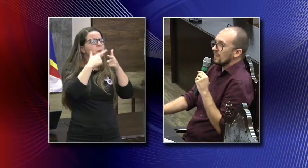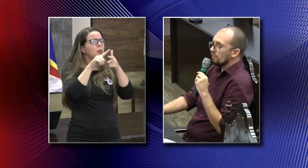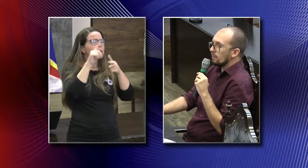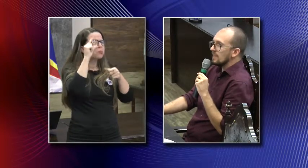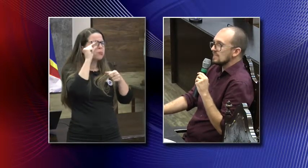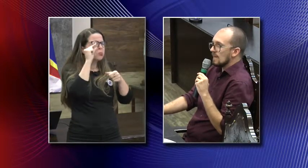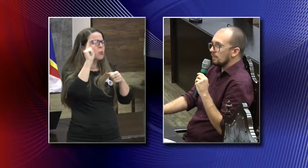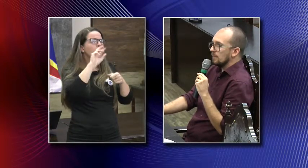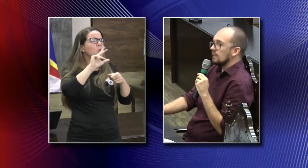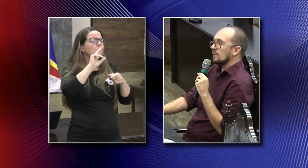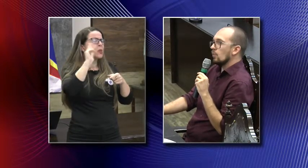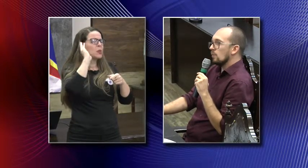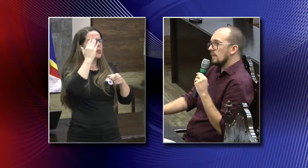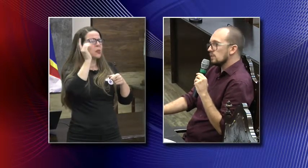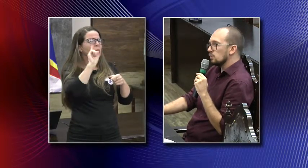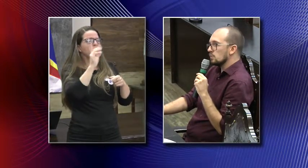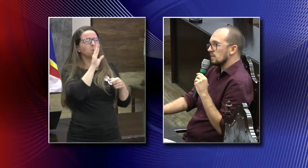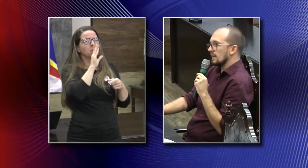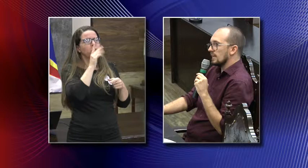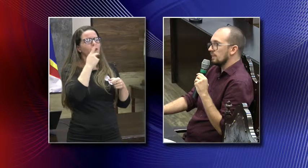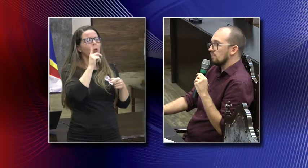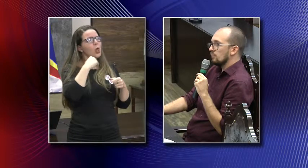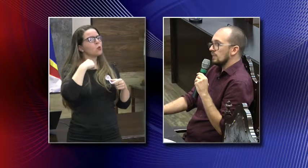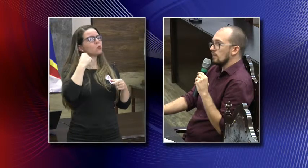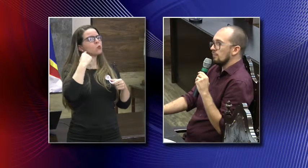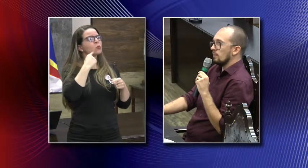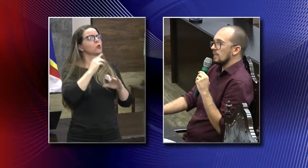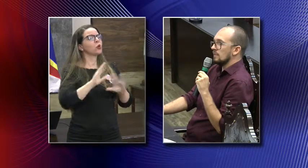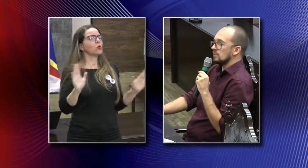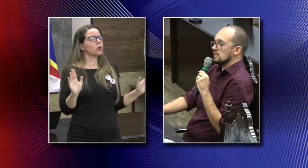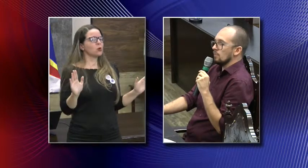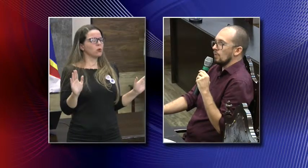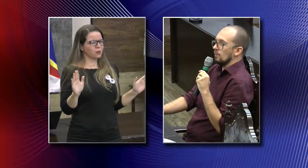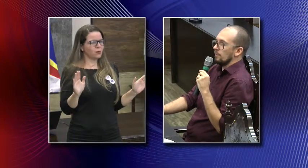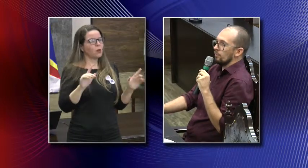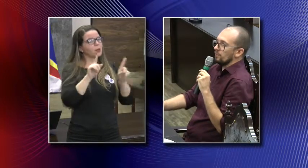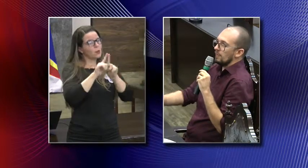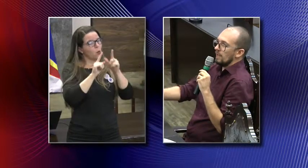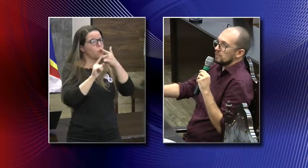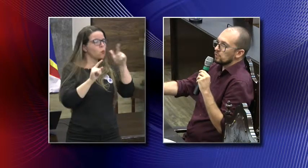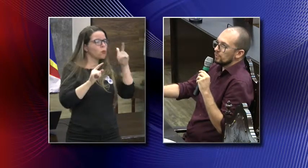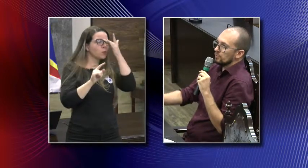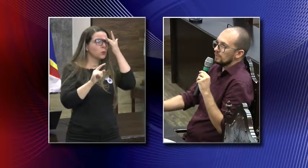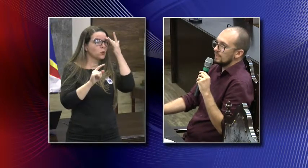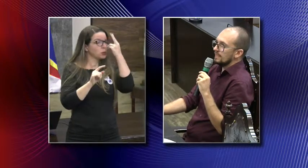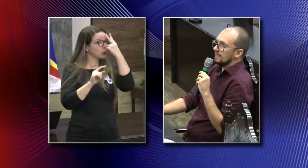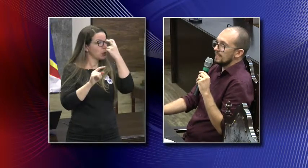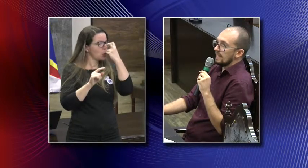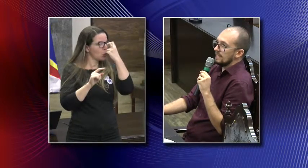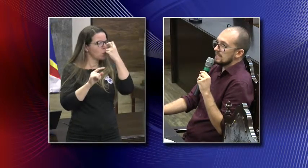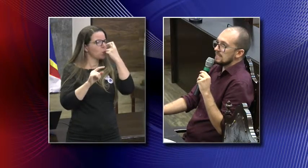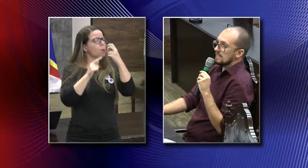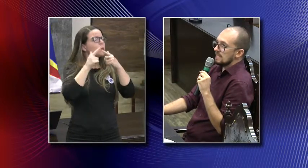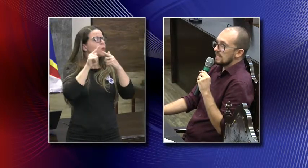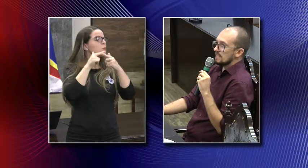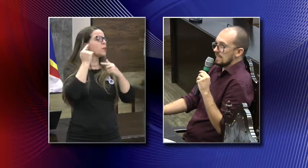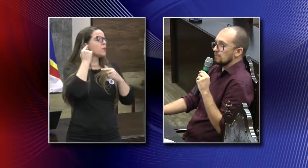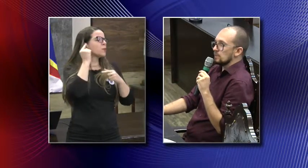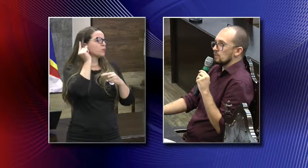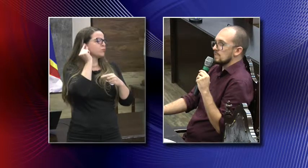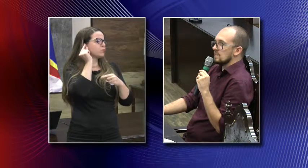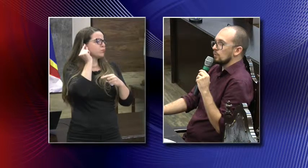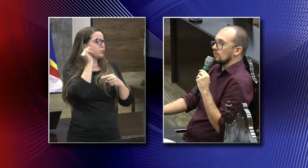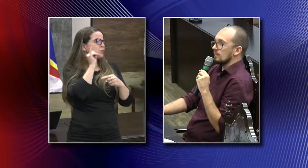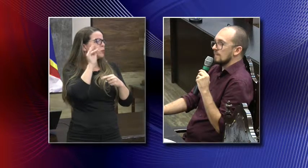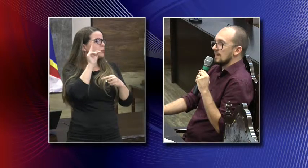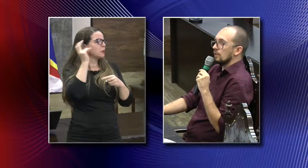vezes nem a família sabe o que é surdo-cegueira. Então, a família diz, bom, meu filho é surdo. E aí essa